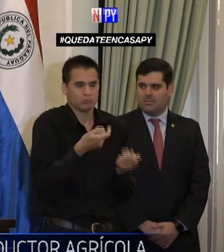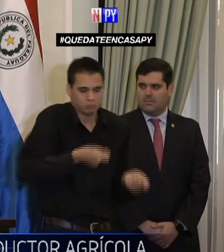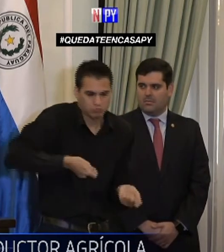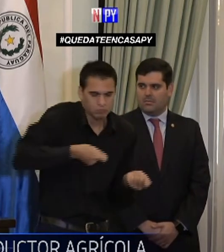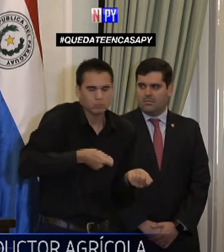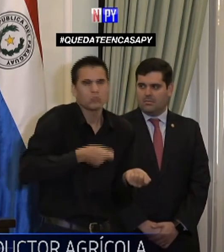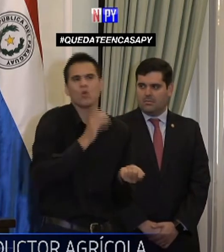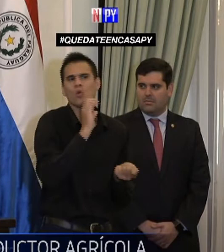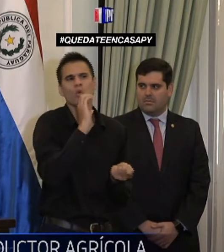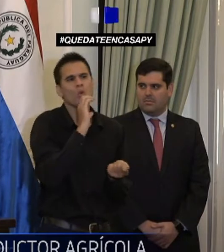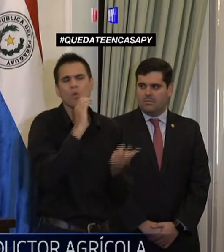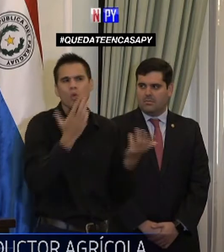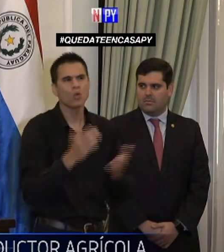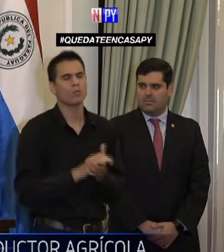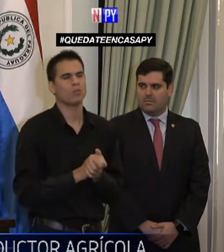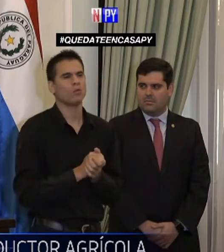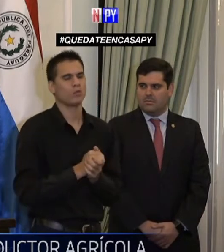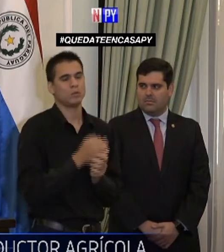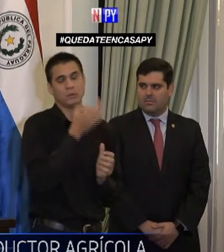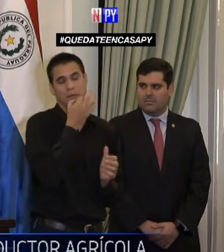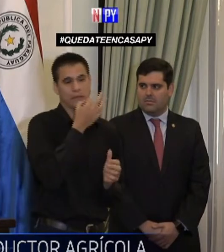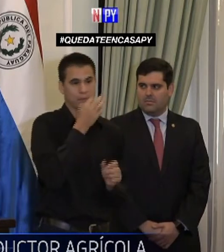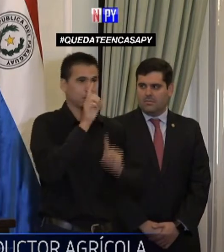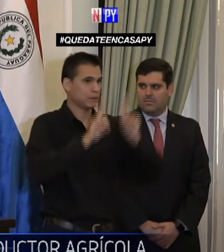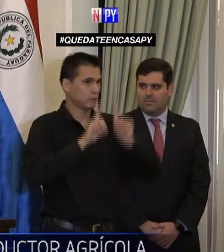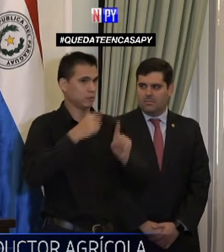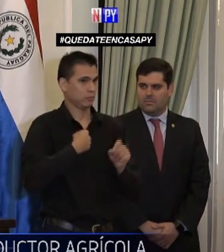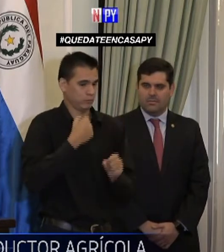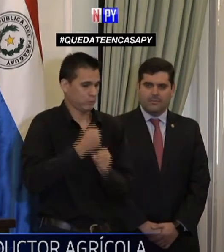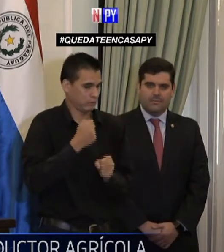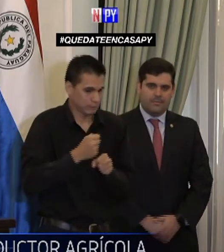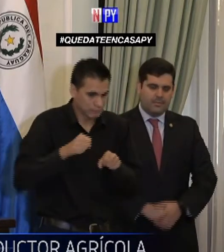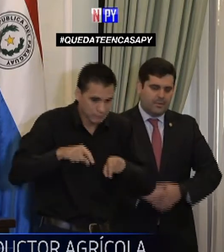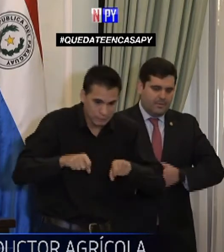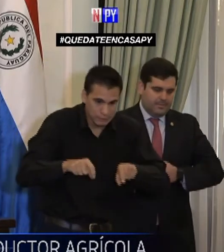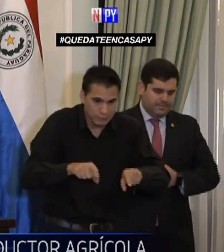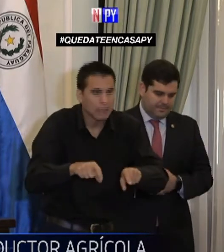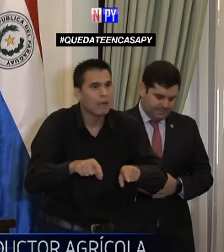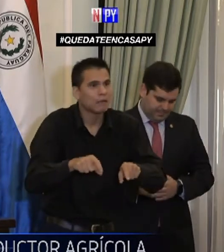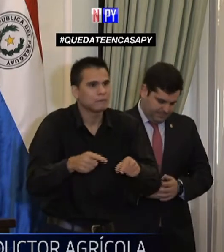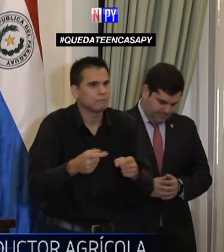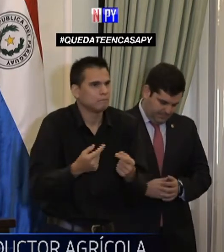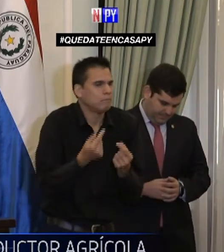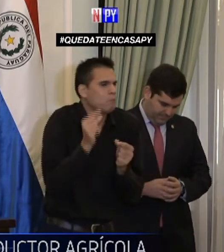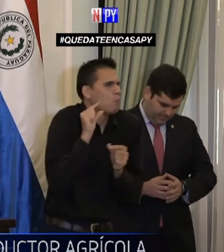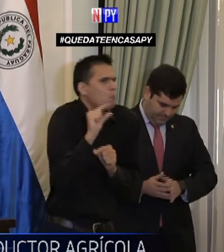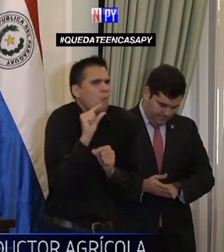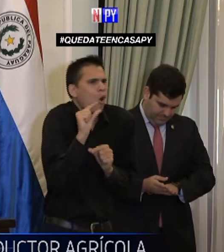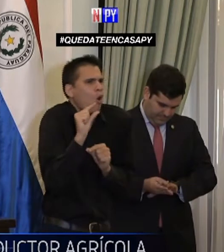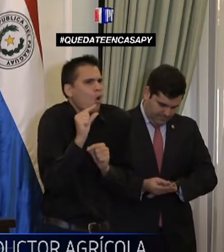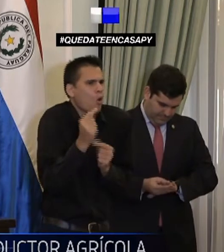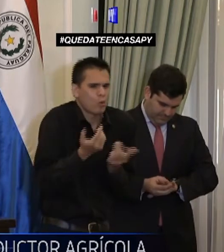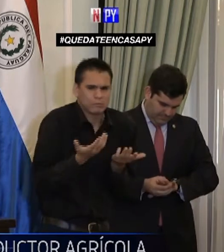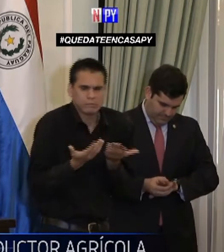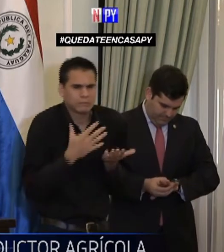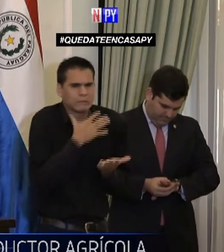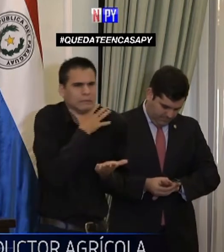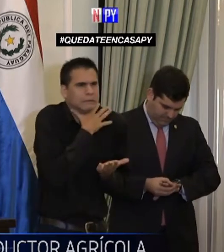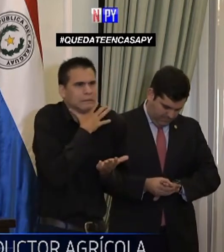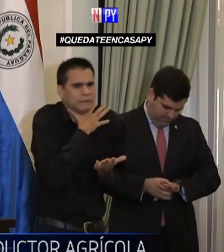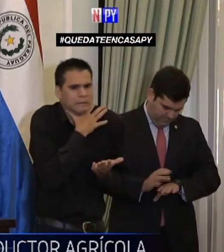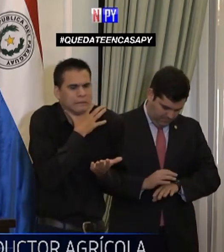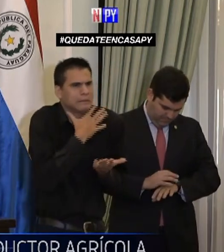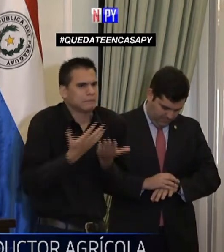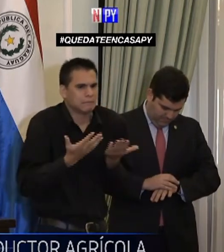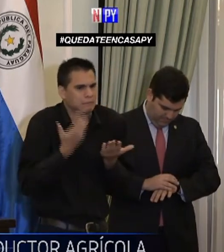pequeño productor que a lo mejor en este momento no está teniendo producción, que pueda quitar un crédito para comprar